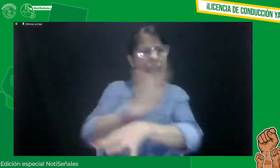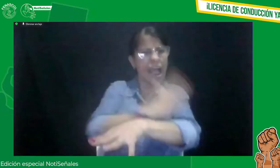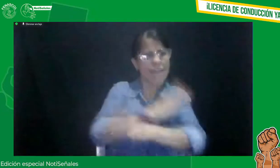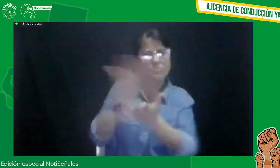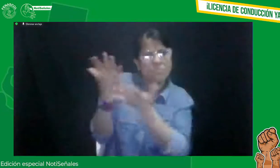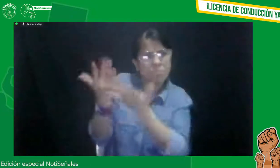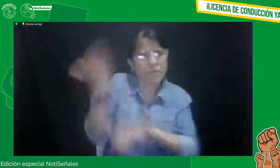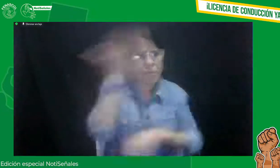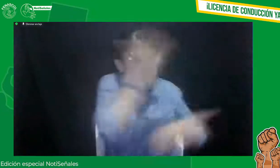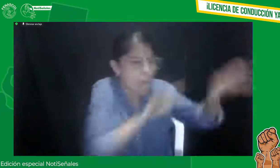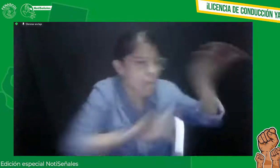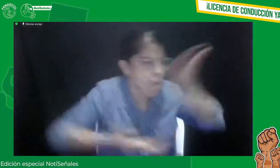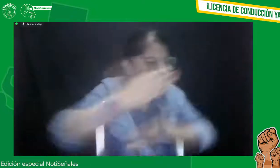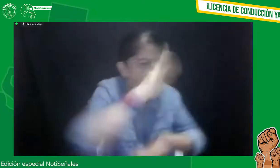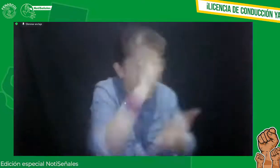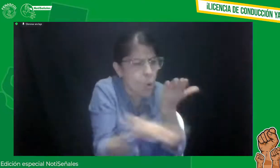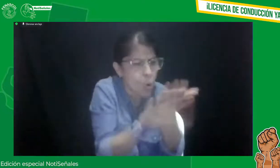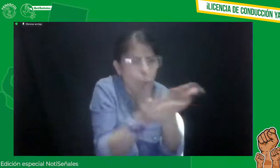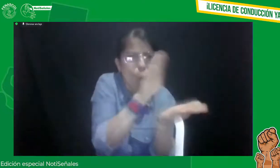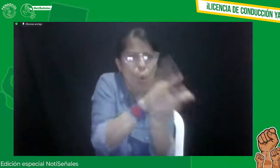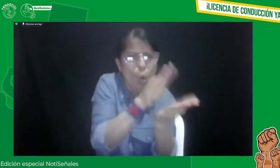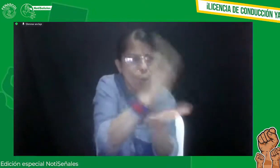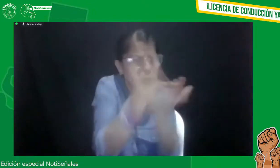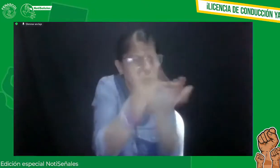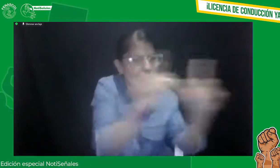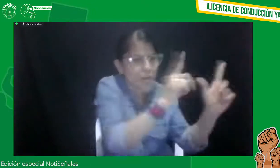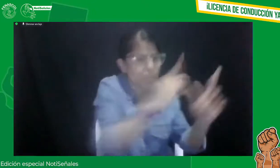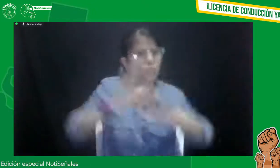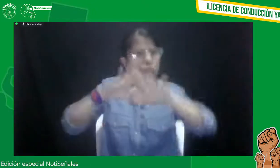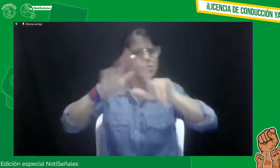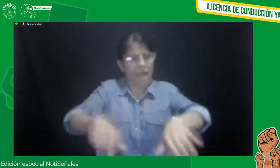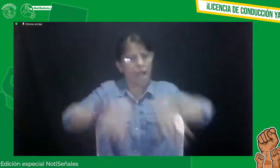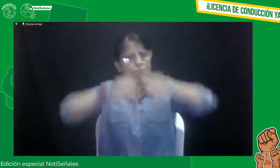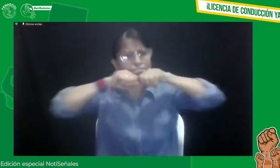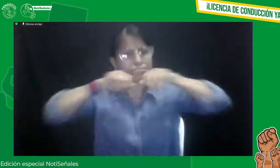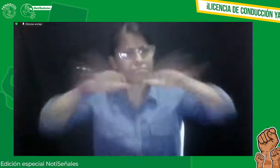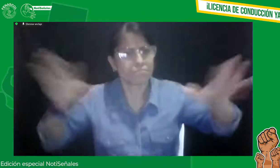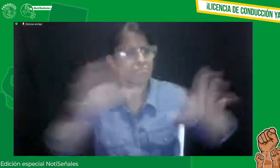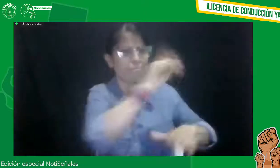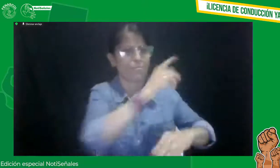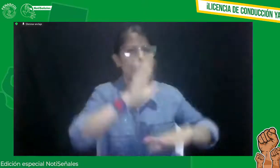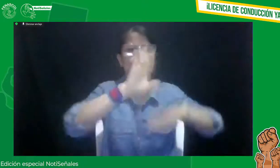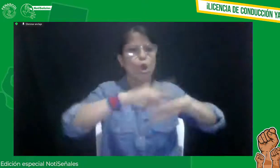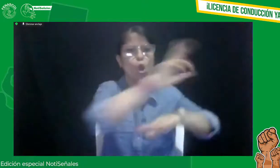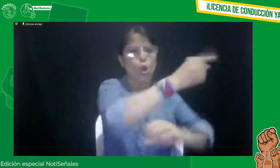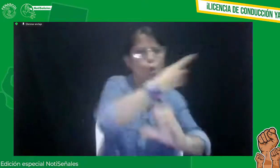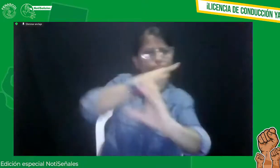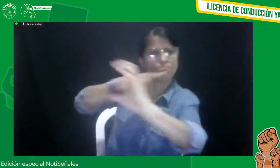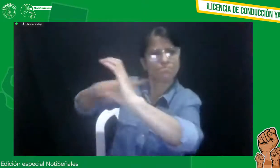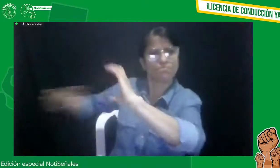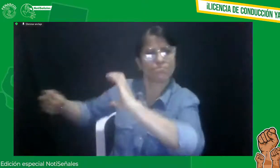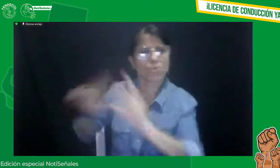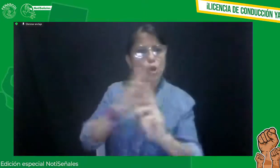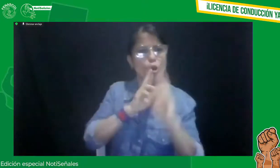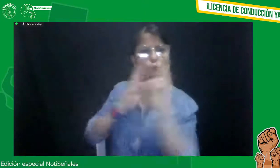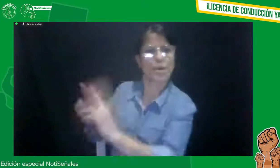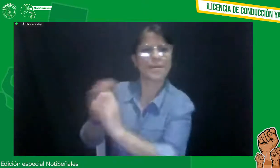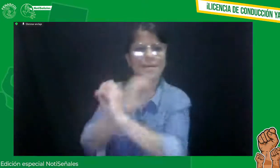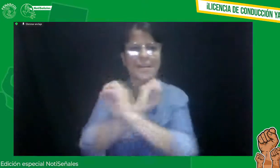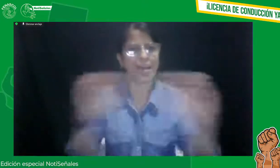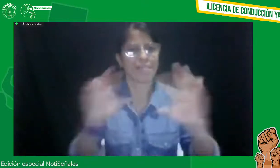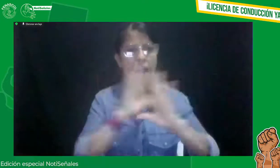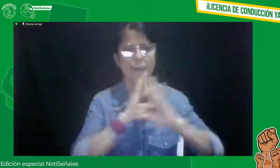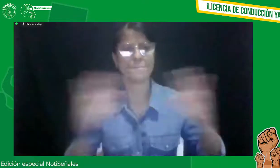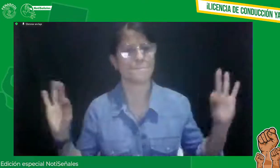comité administrativo, el comité organizativo del plantón decidió pues fijar esta fecha para volver